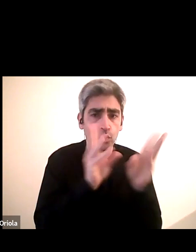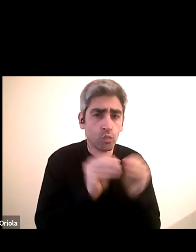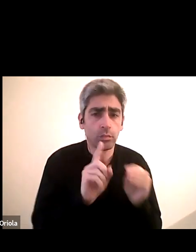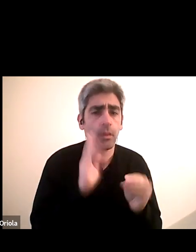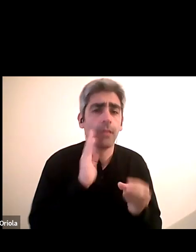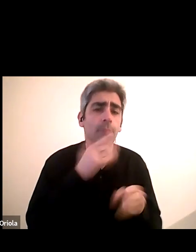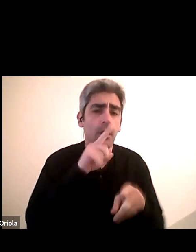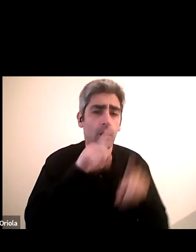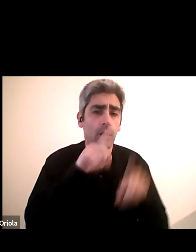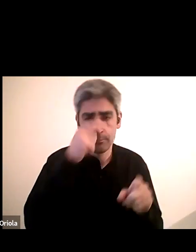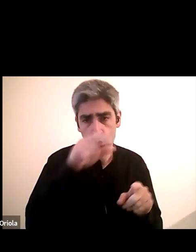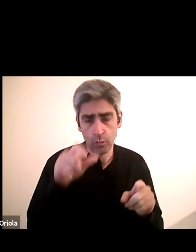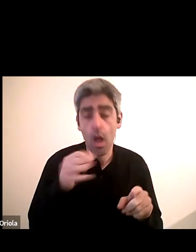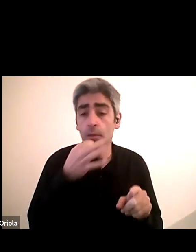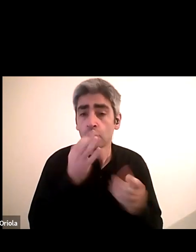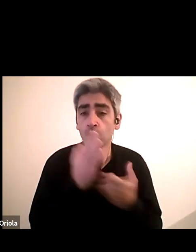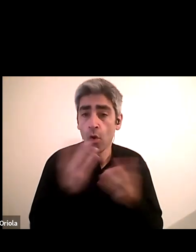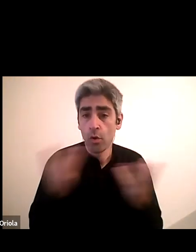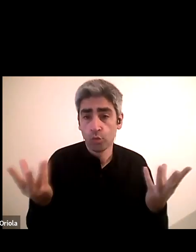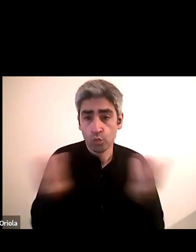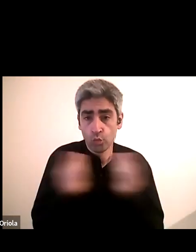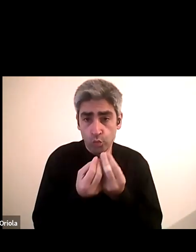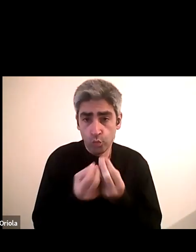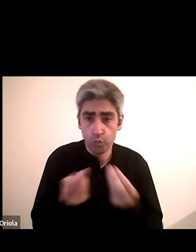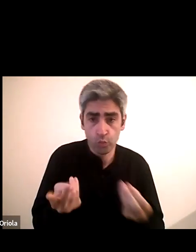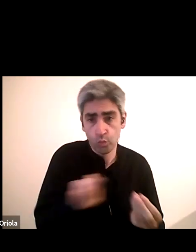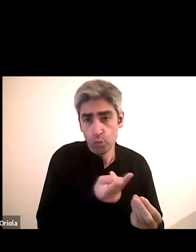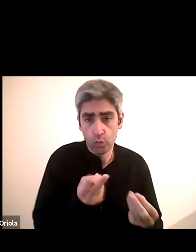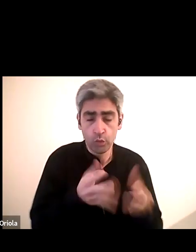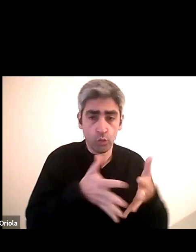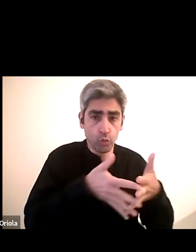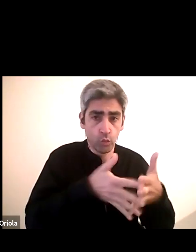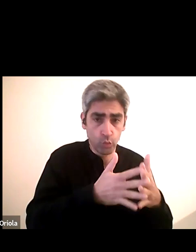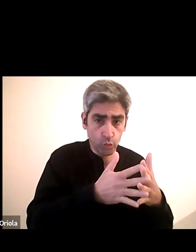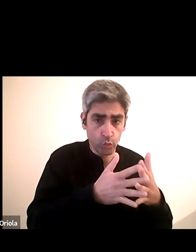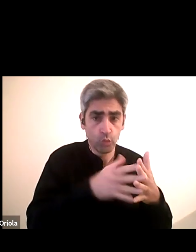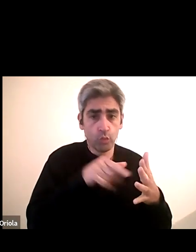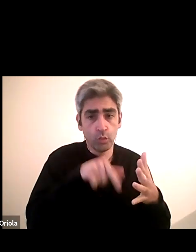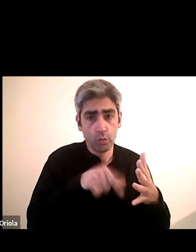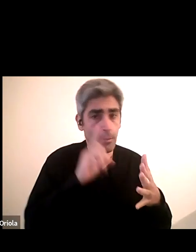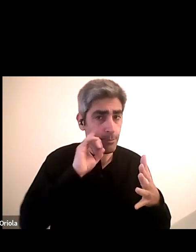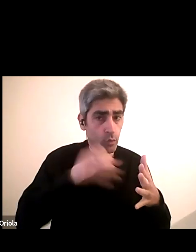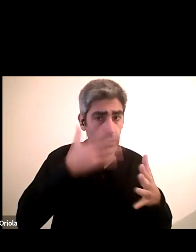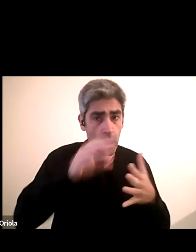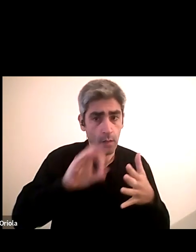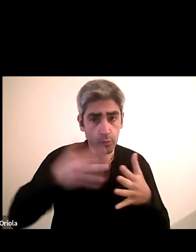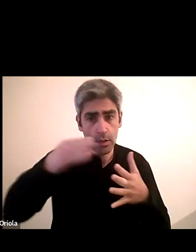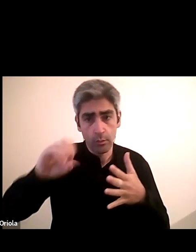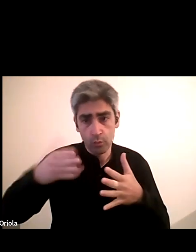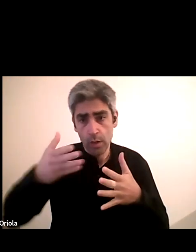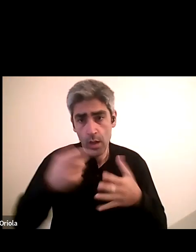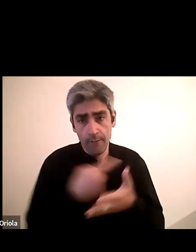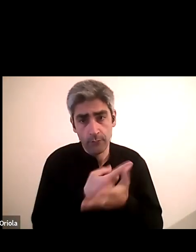nós conseguirmos juntar esta estrutura de prioridades é que